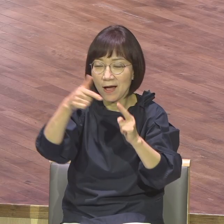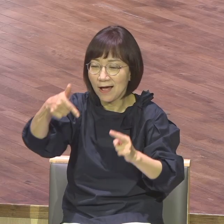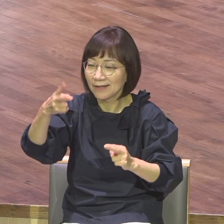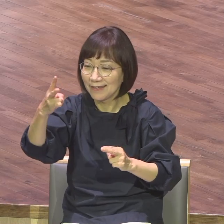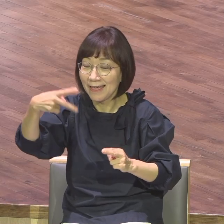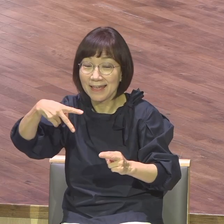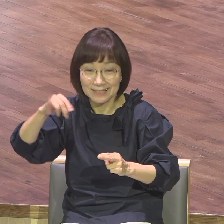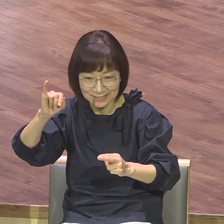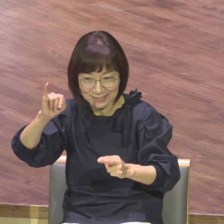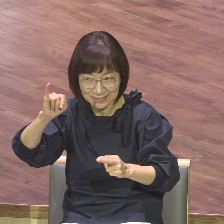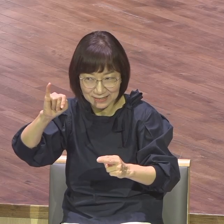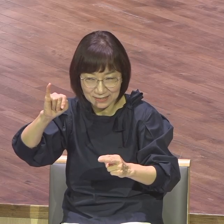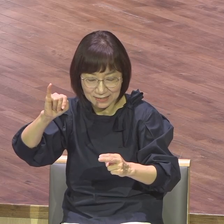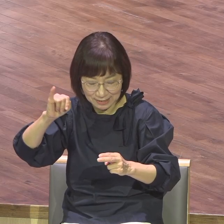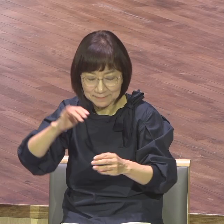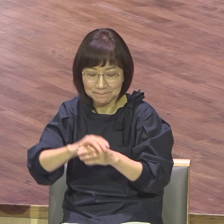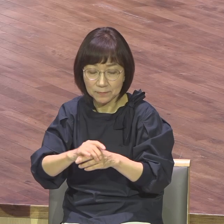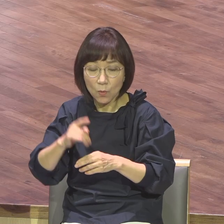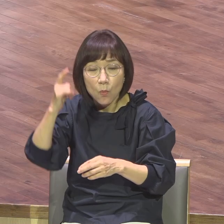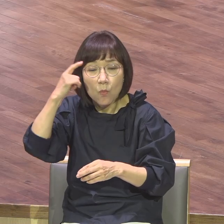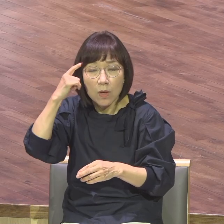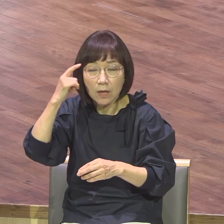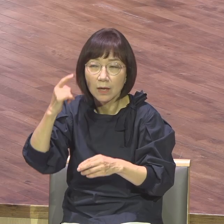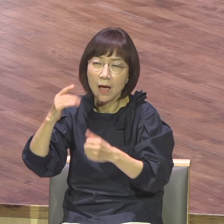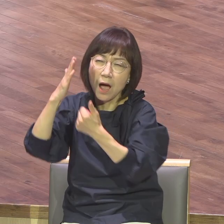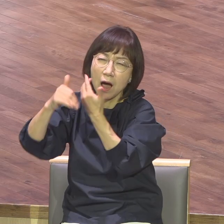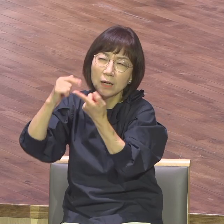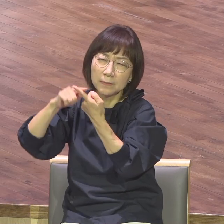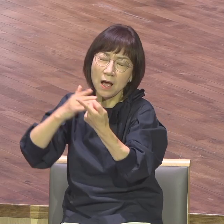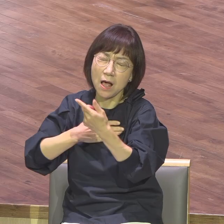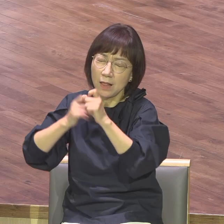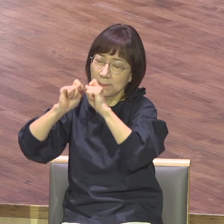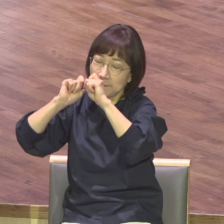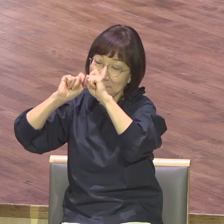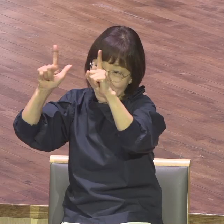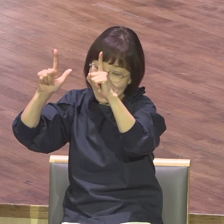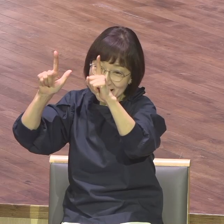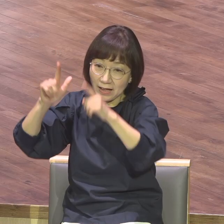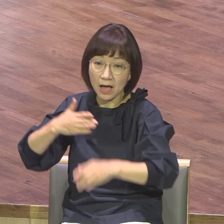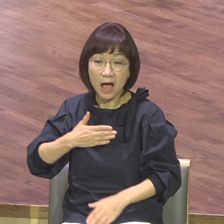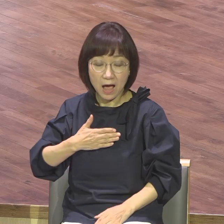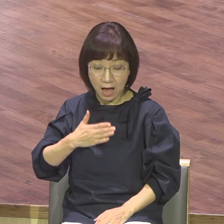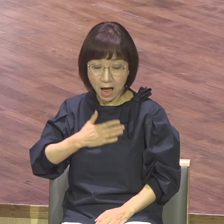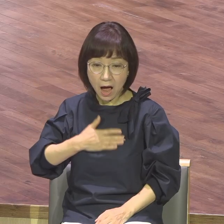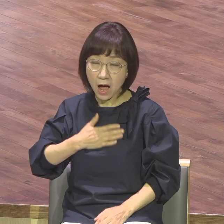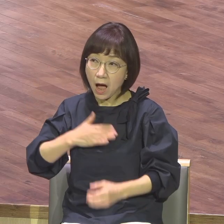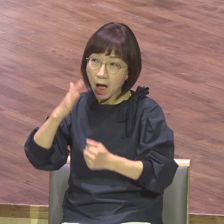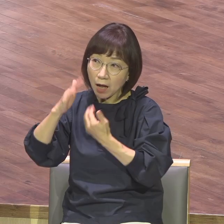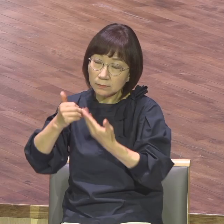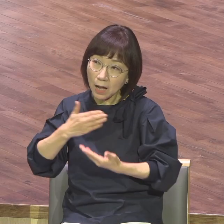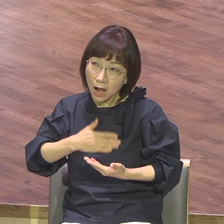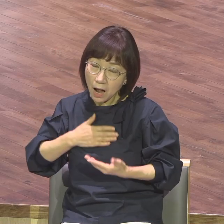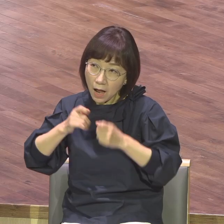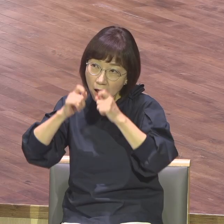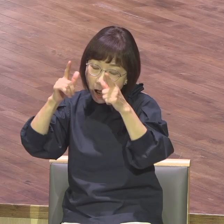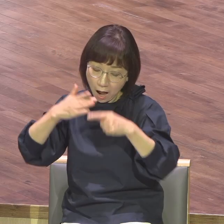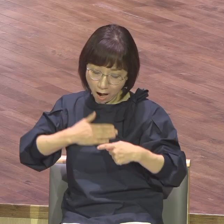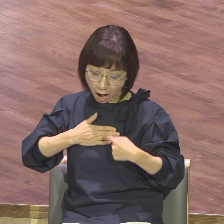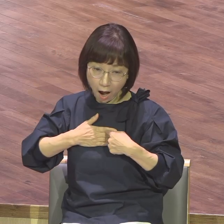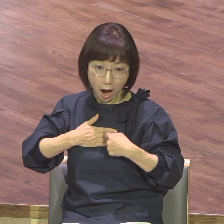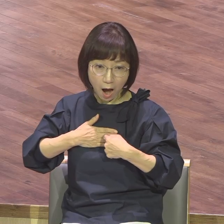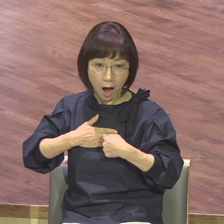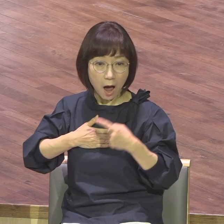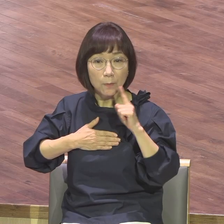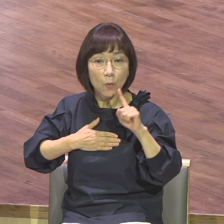여기서 안다라는 말은요 단순한 지식적인 그러니까 피상적인 아는 것이 아니에요. 하나님을 더 깊이